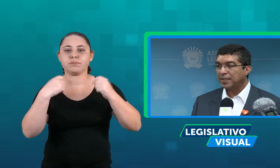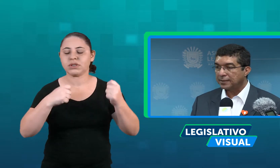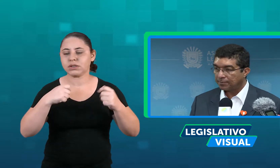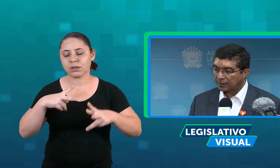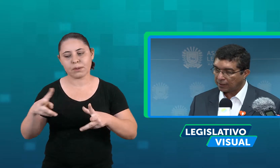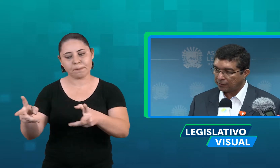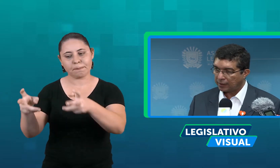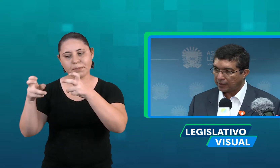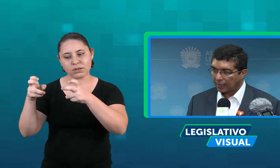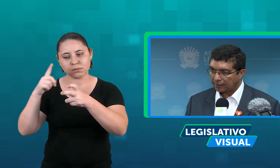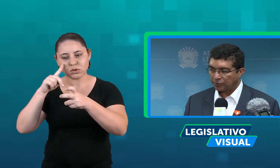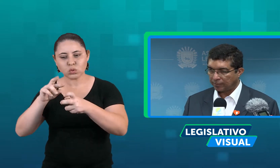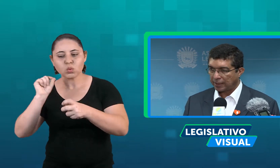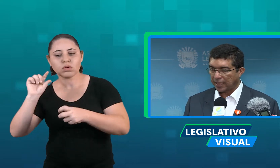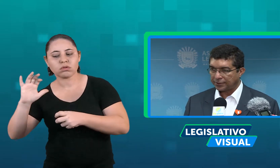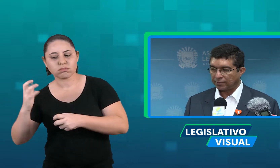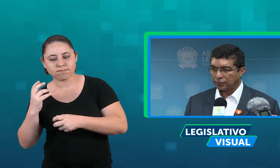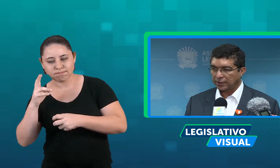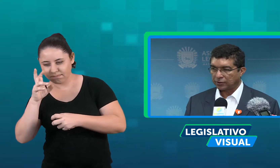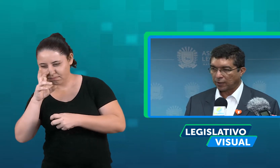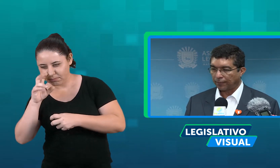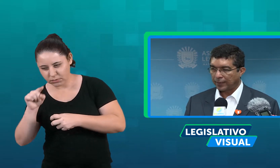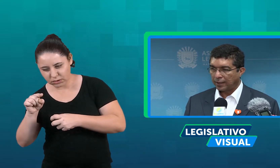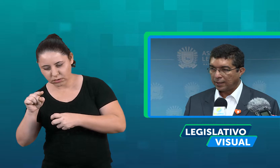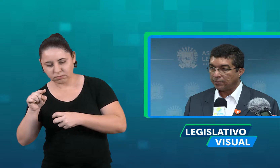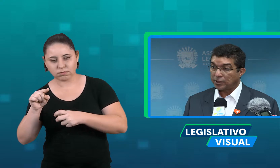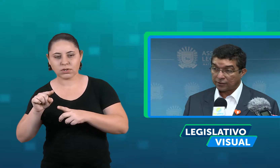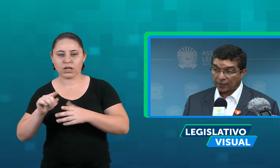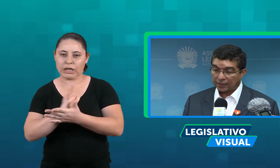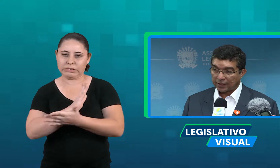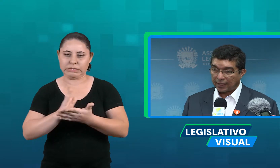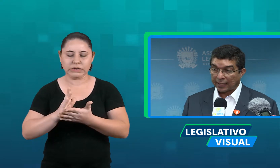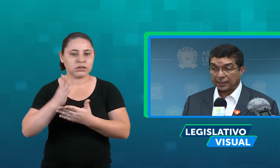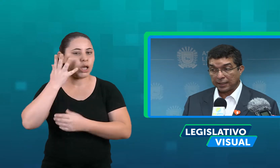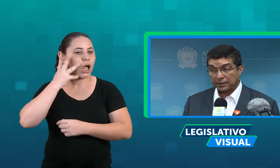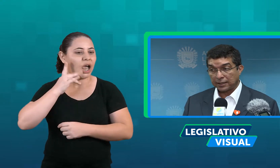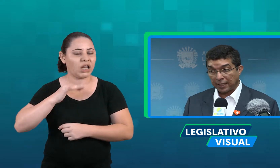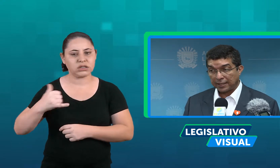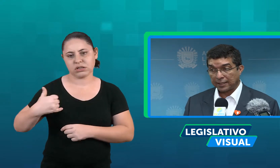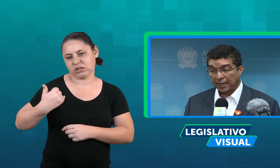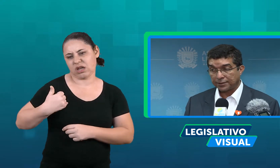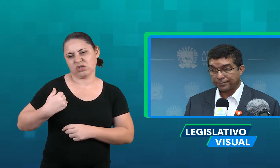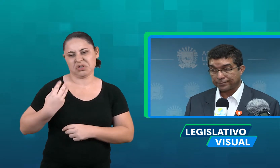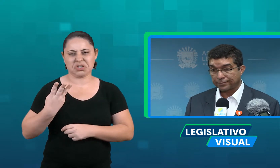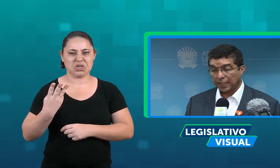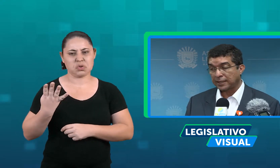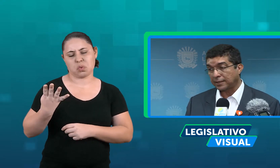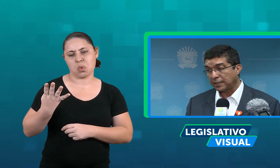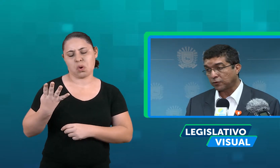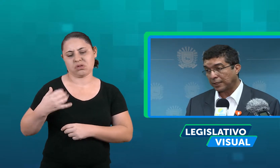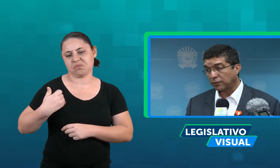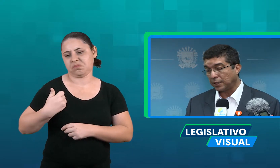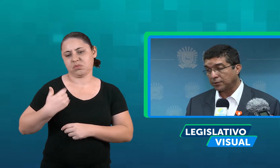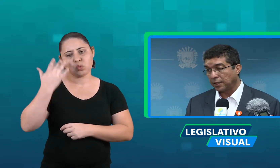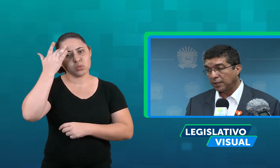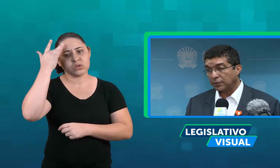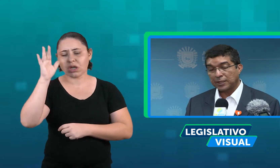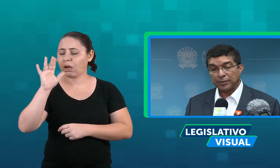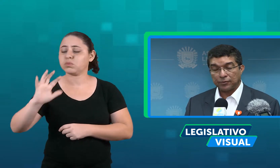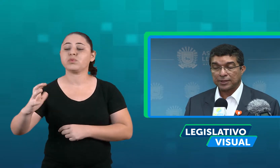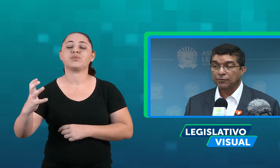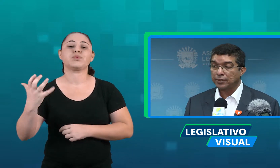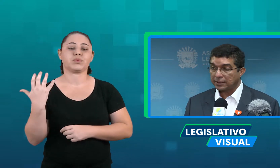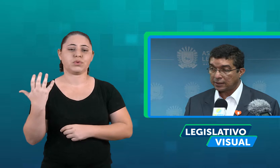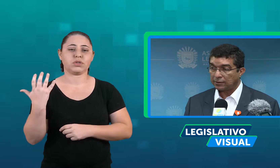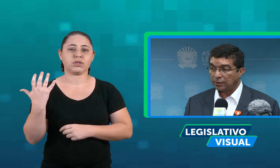depende da percepção dessa possibilidade de abuso sexual. E muitas vezes a criança em tenra idade, até 3, 4 anos, não